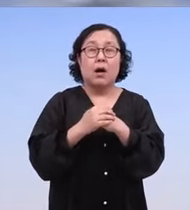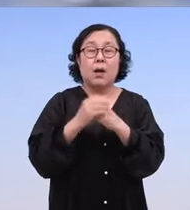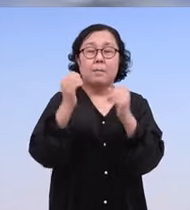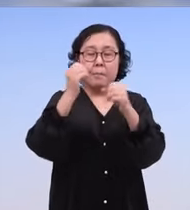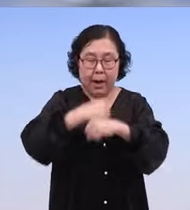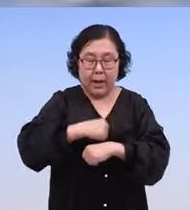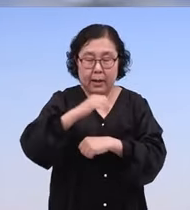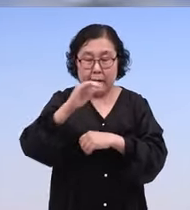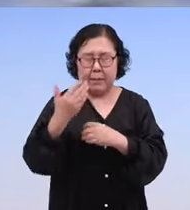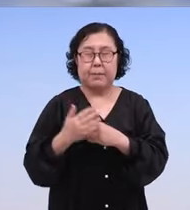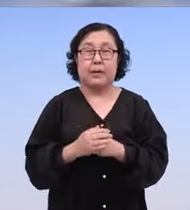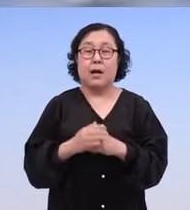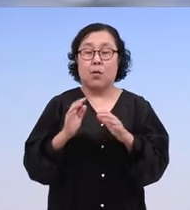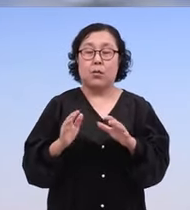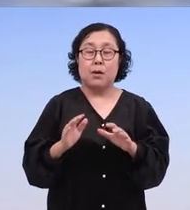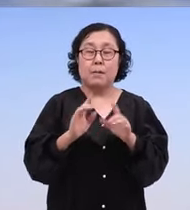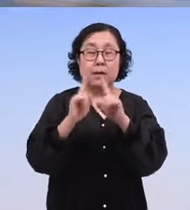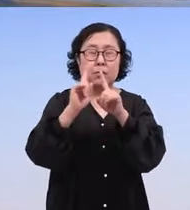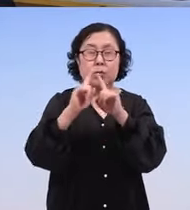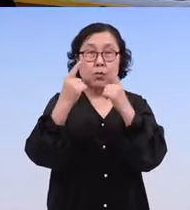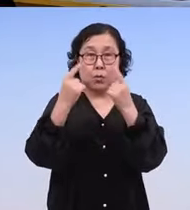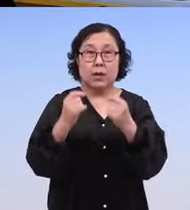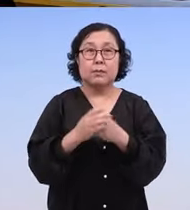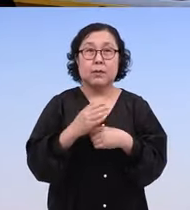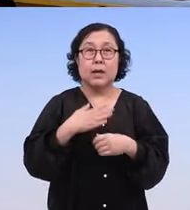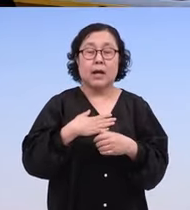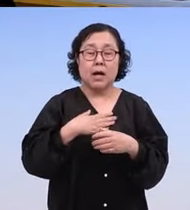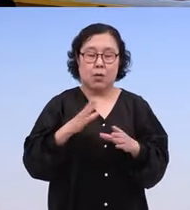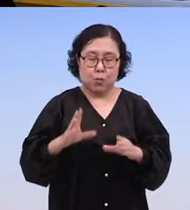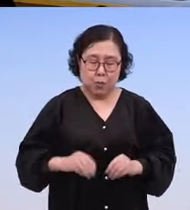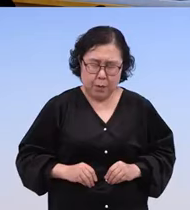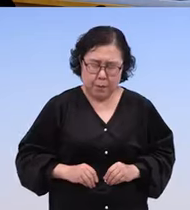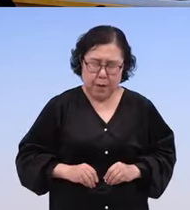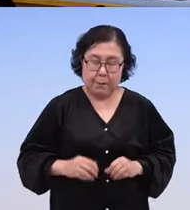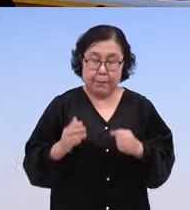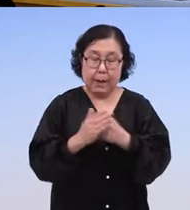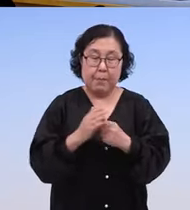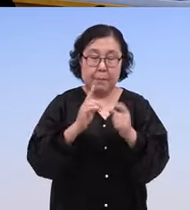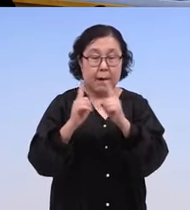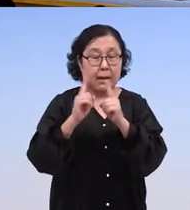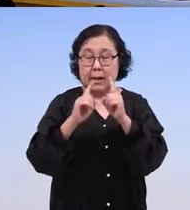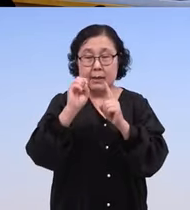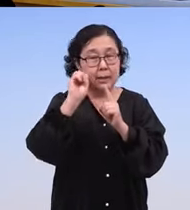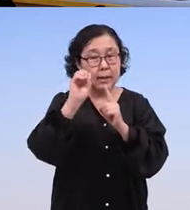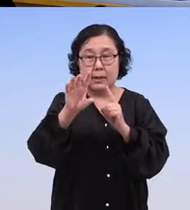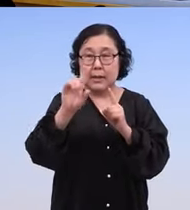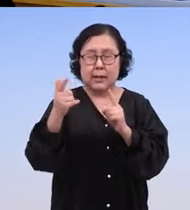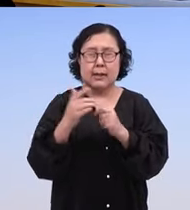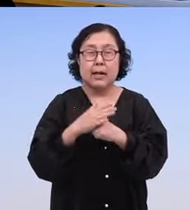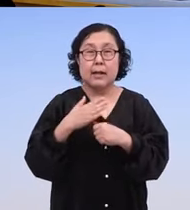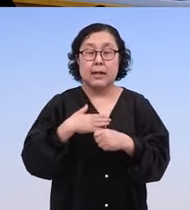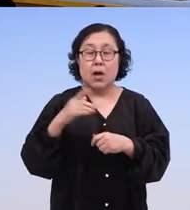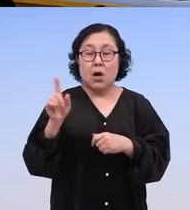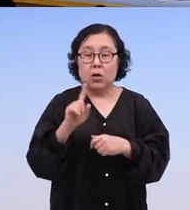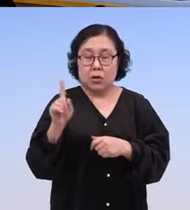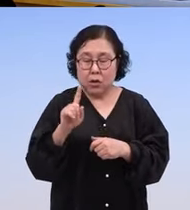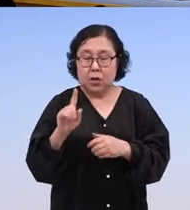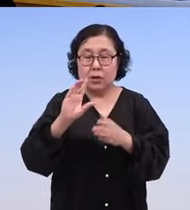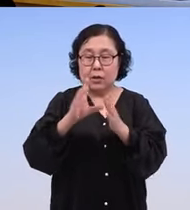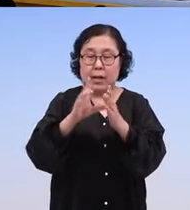오늘 본문 빌립보 4장 11절 말씀도 마찬가지입니다. 내가 궁핍함으로 말하는 것이 아니니라 어떠한 형편에든지